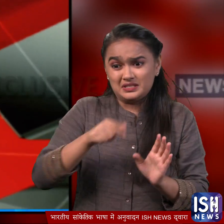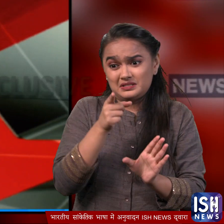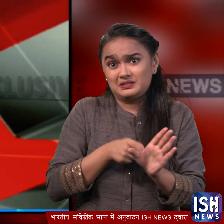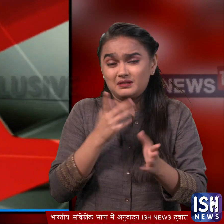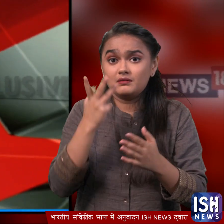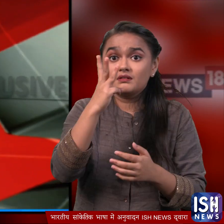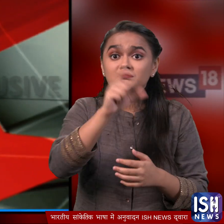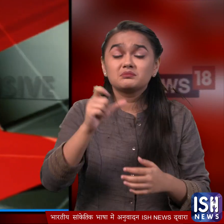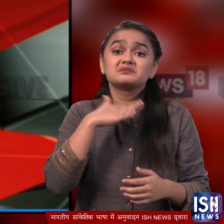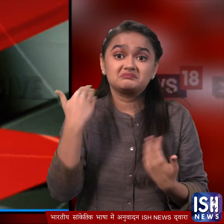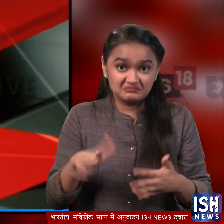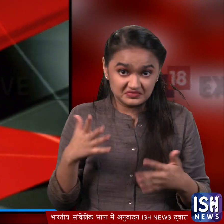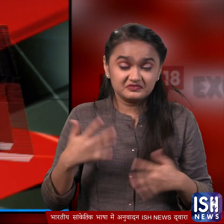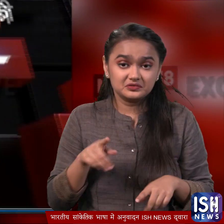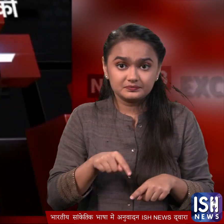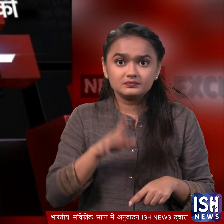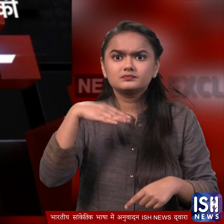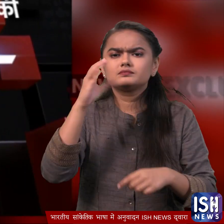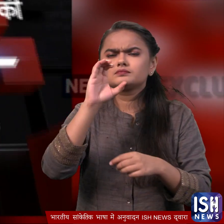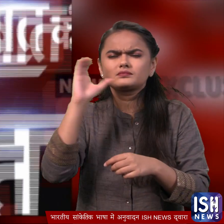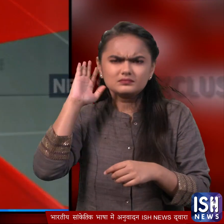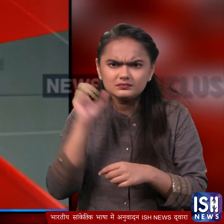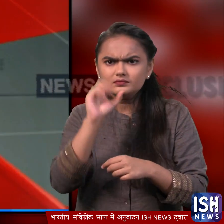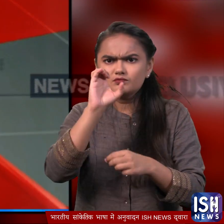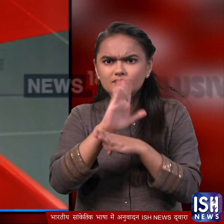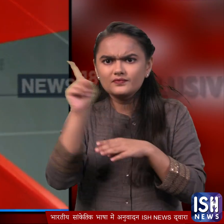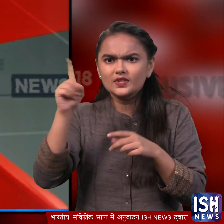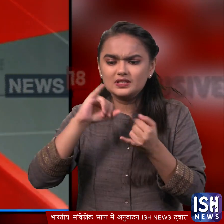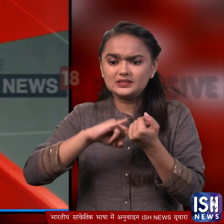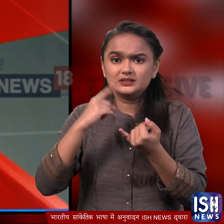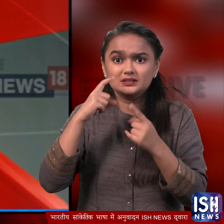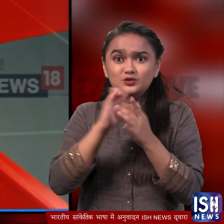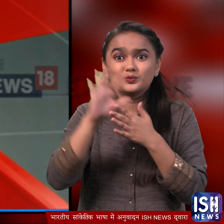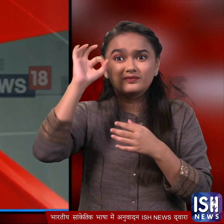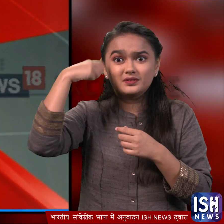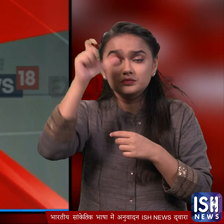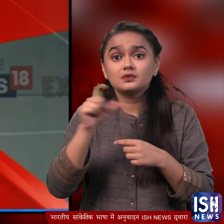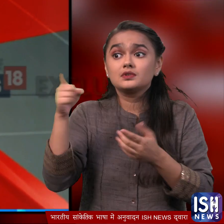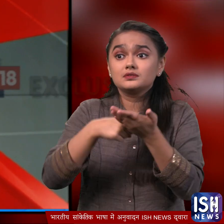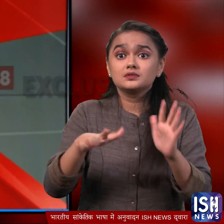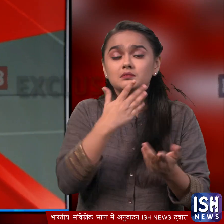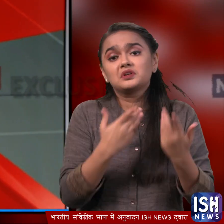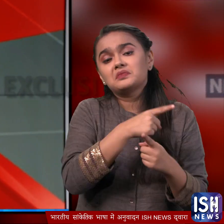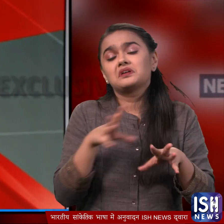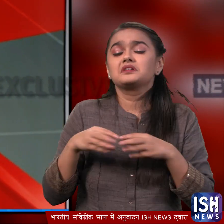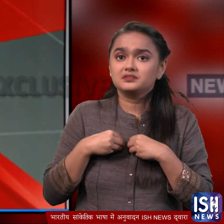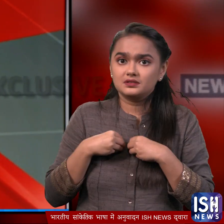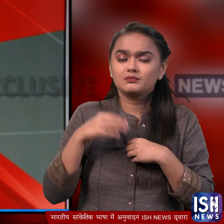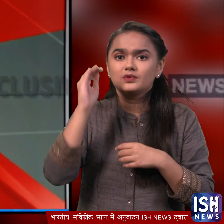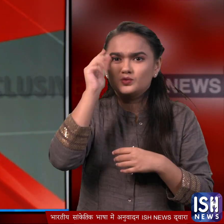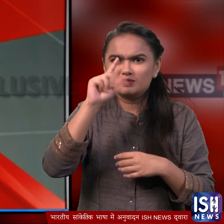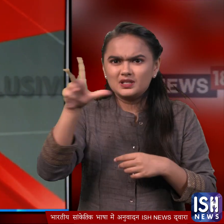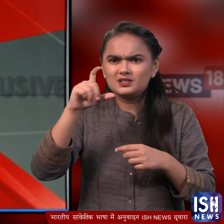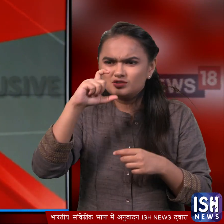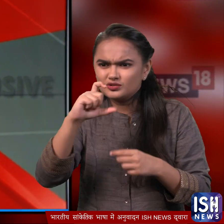में इस साल कम से कम 3 लोगों की जान भी जा चुकी। खबर है कि कांग्रेस आलाकमान नवजोत सिंह सिद्धू का इस्तीफा मंजूर कर सकती है। न्यूज